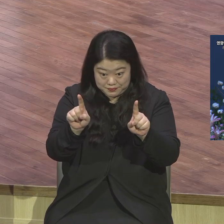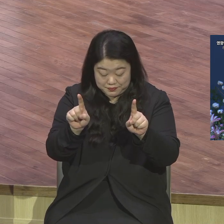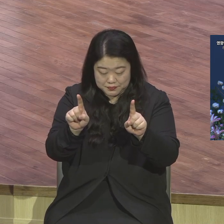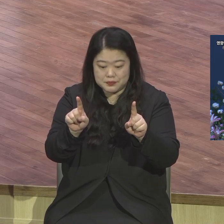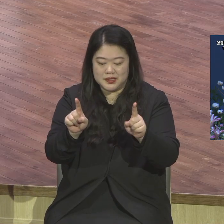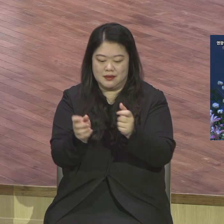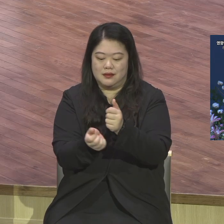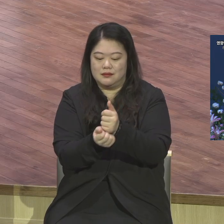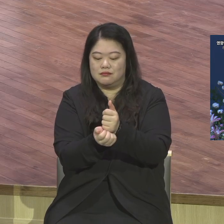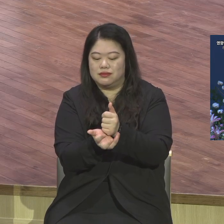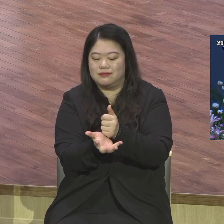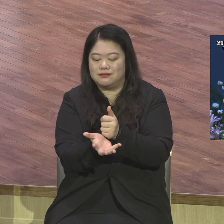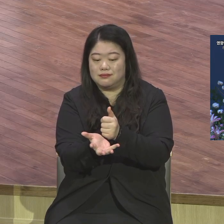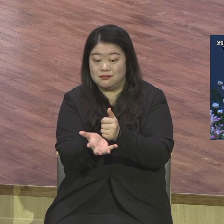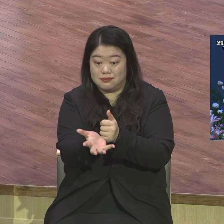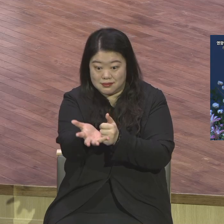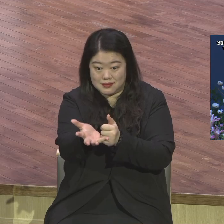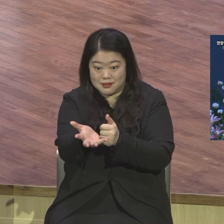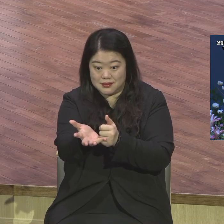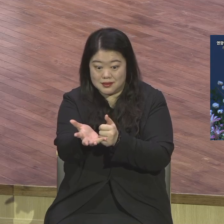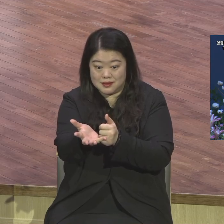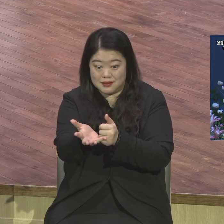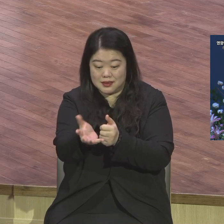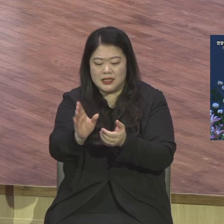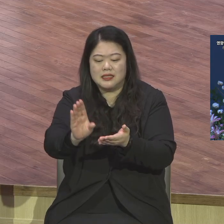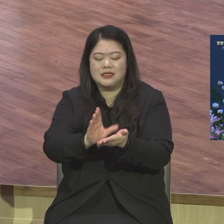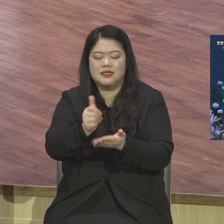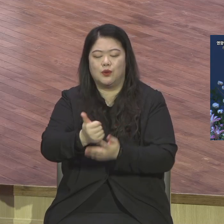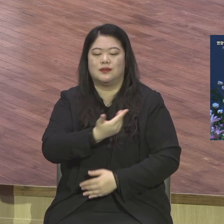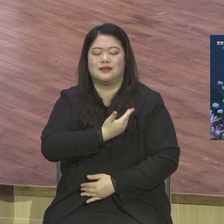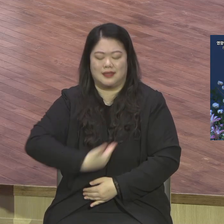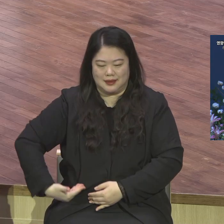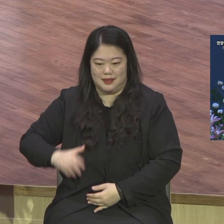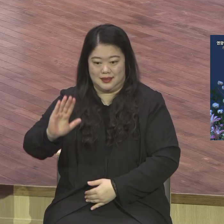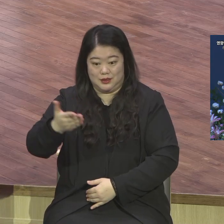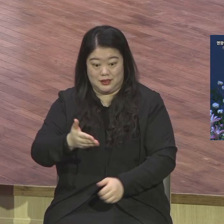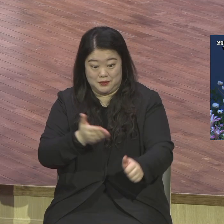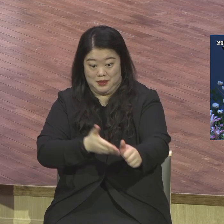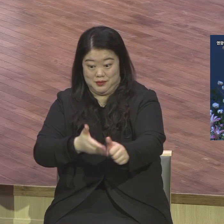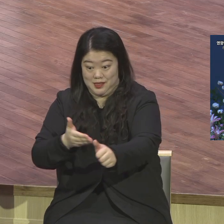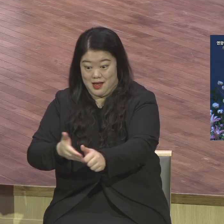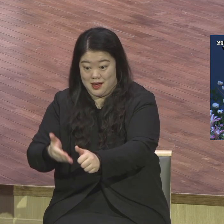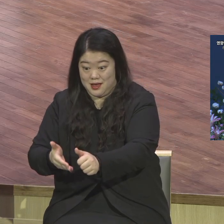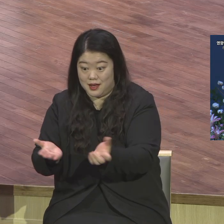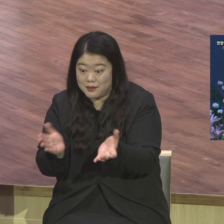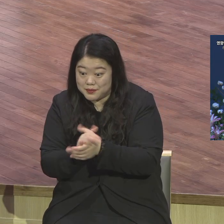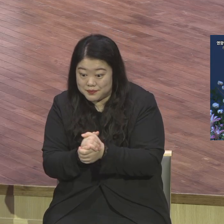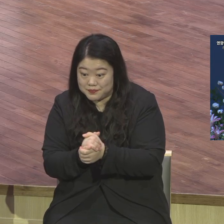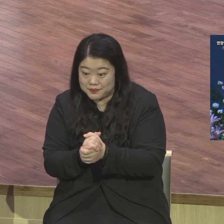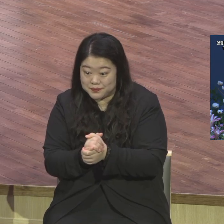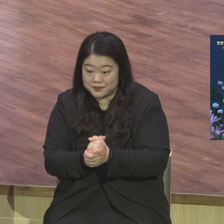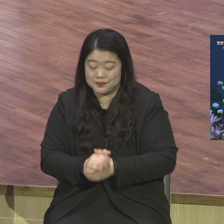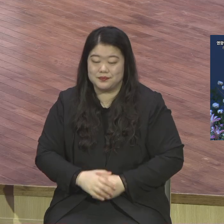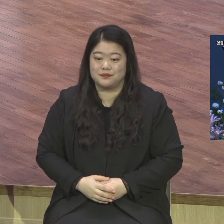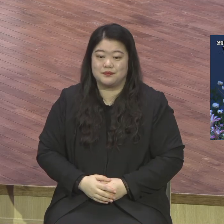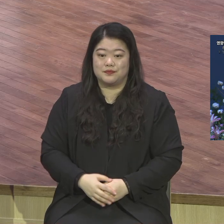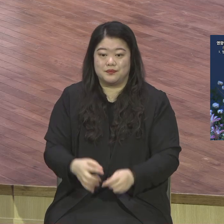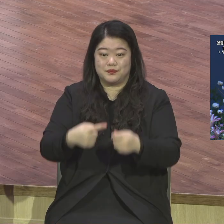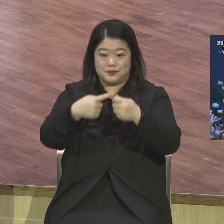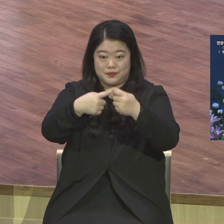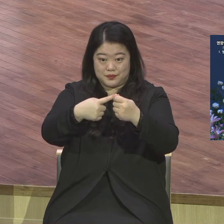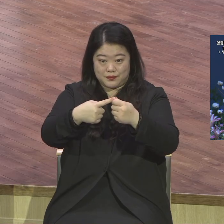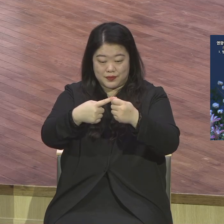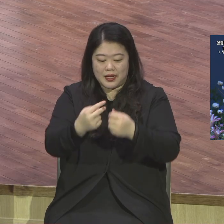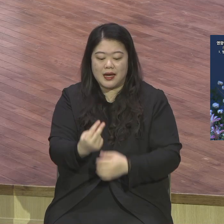영향력을 입혀나가는 그러한 그리스도의 절대 제자들 다 되시기를 주님으로 축복합니다. 그럼 첫째로